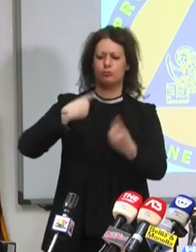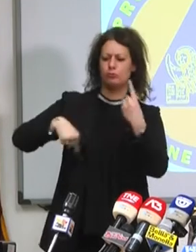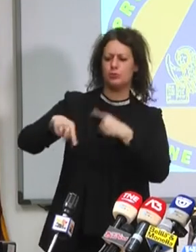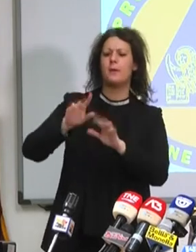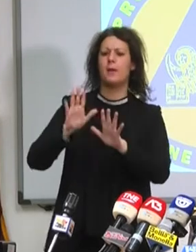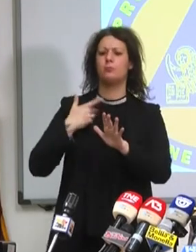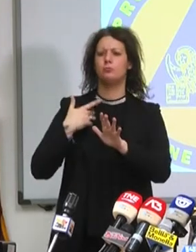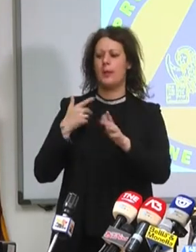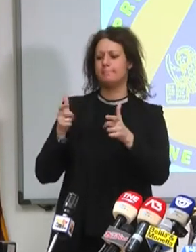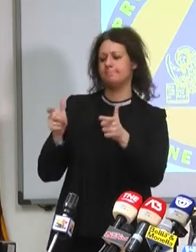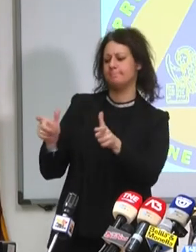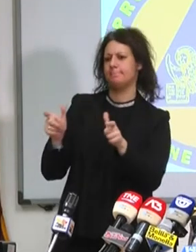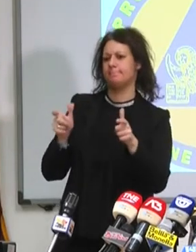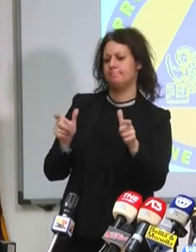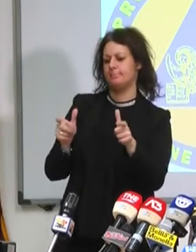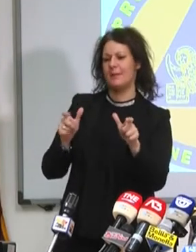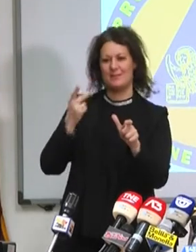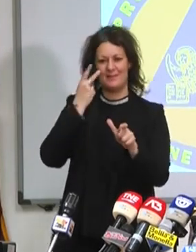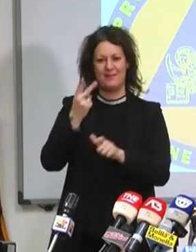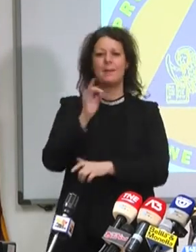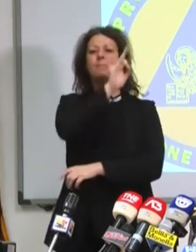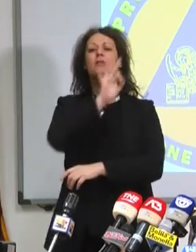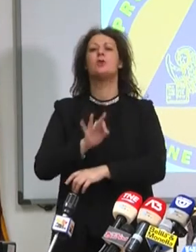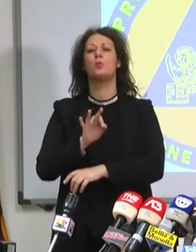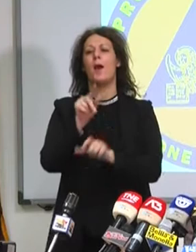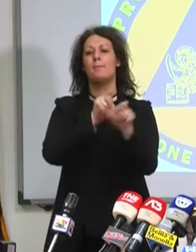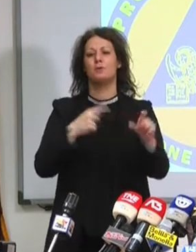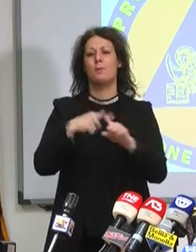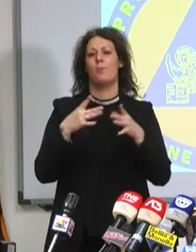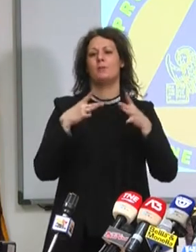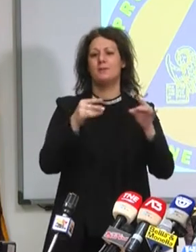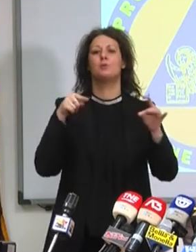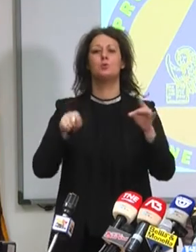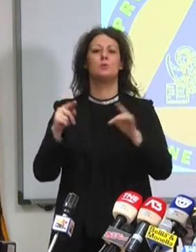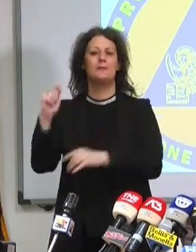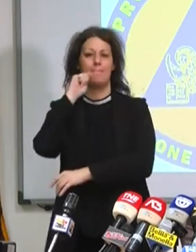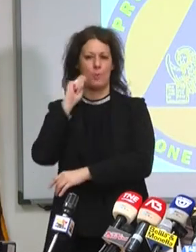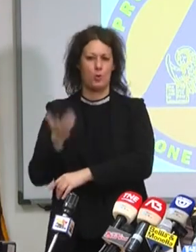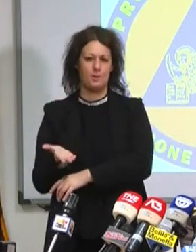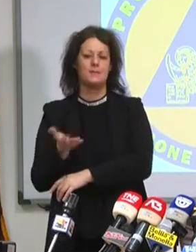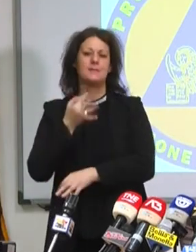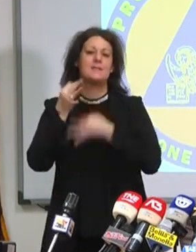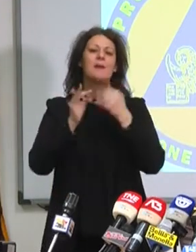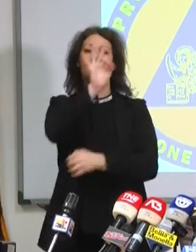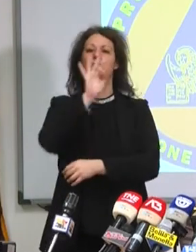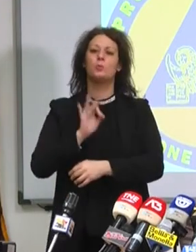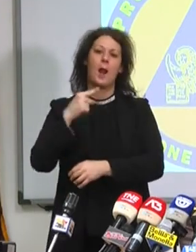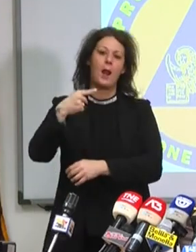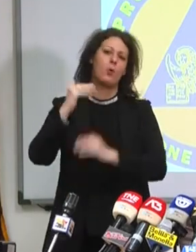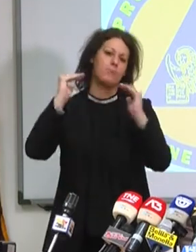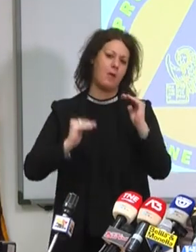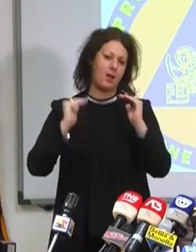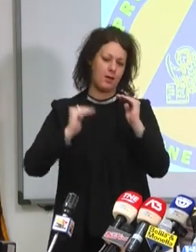anche l'incidenza dei positivi rispetto ai tamponi fatti, quindi un'incidenza ancora molto molto